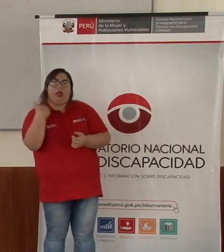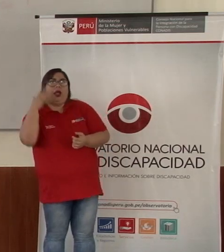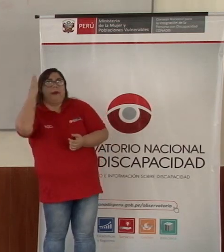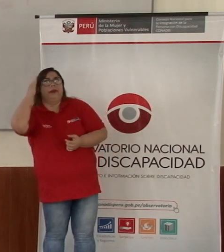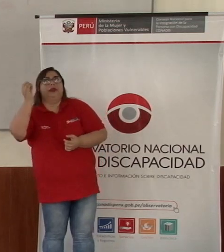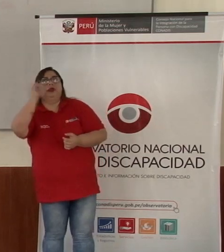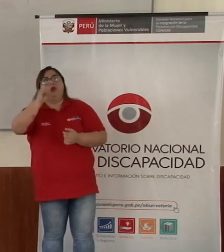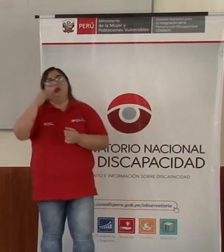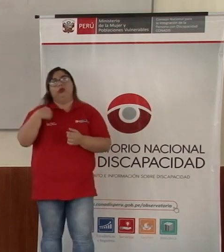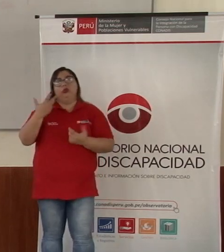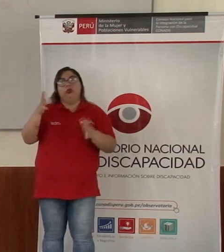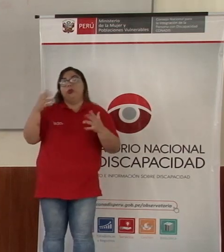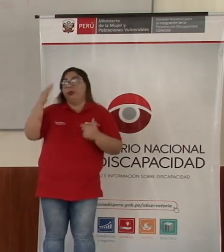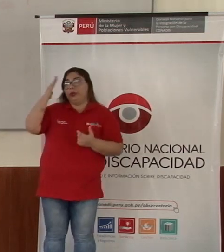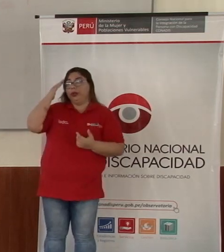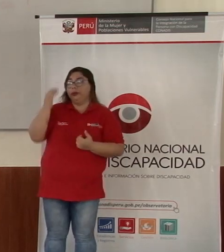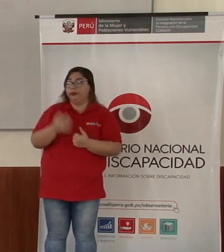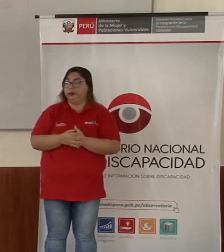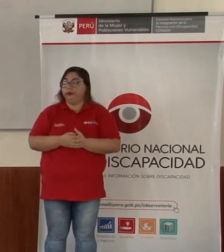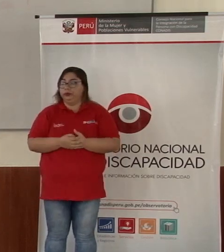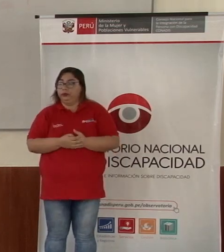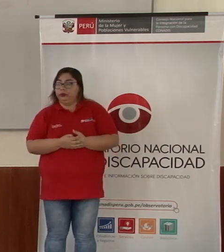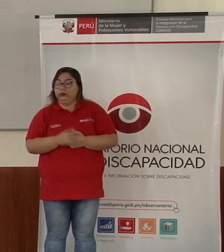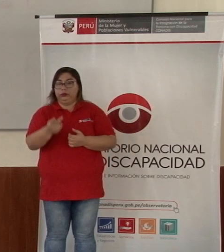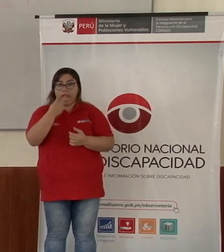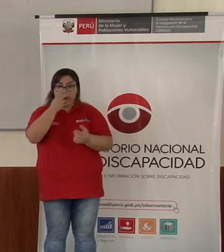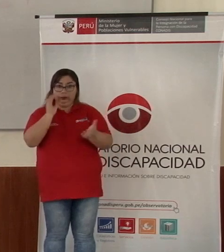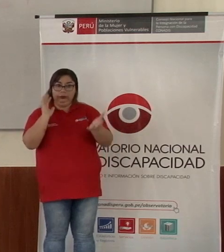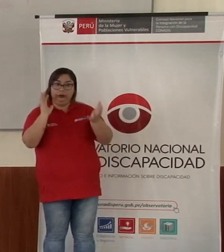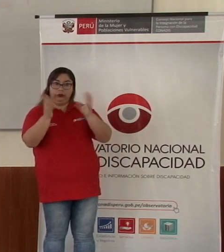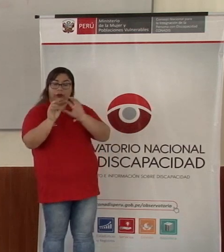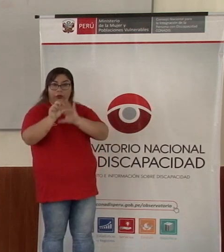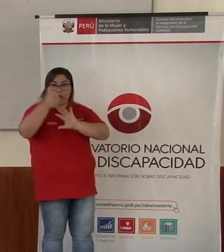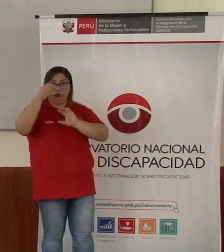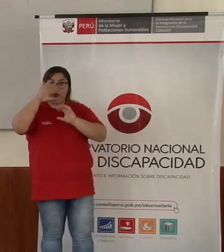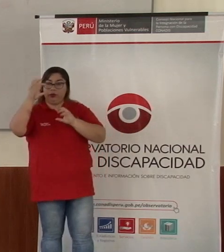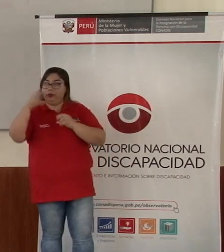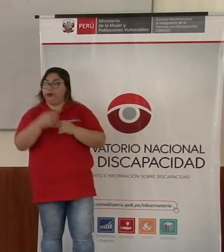qué? Porque era otra visión, otro enfoque.